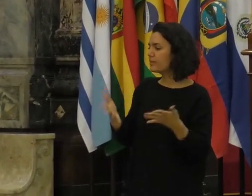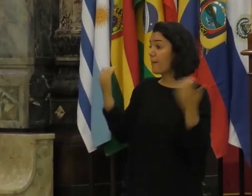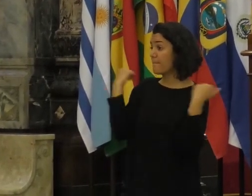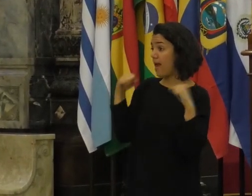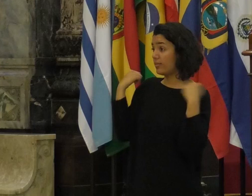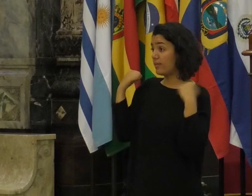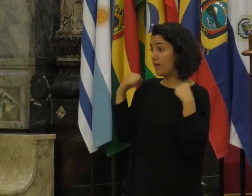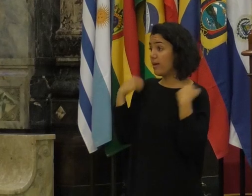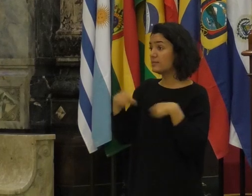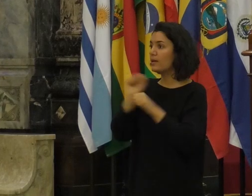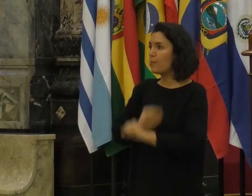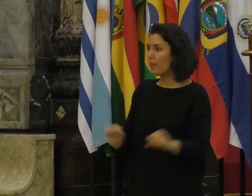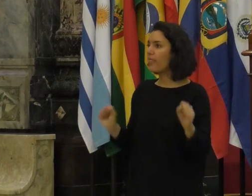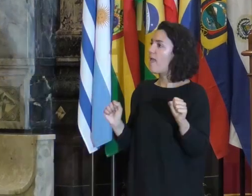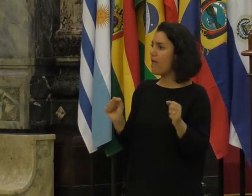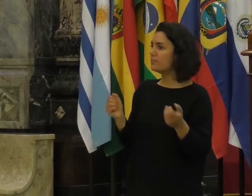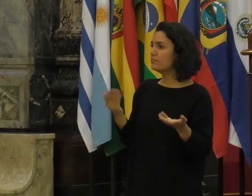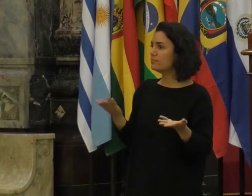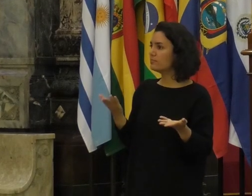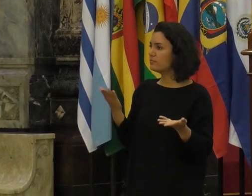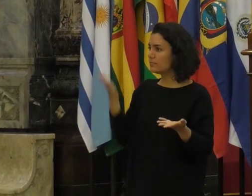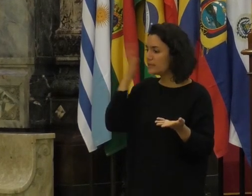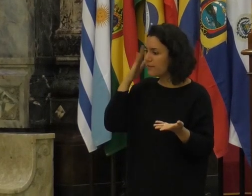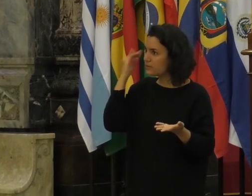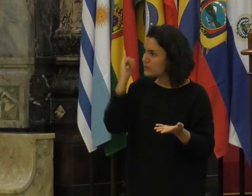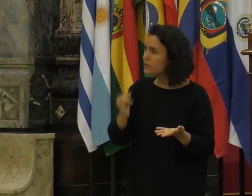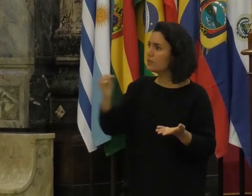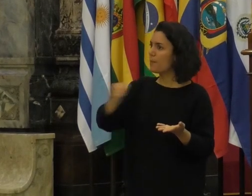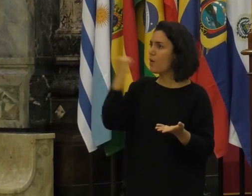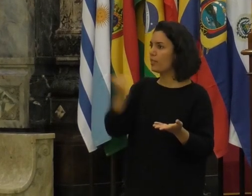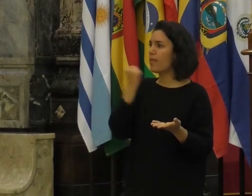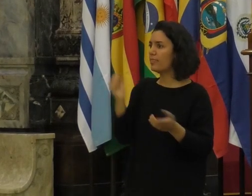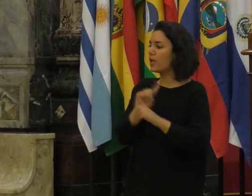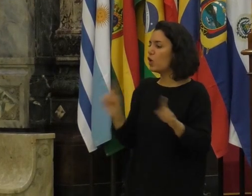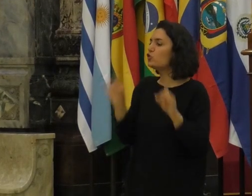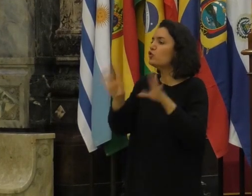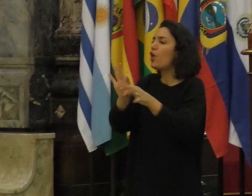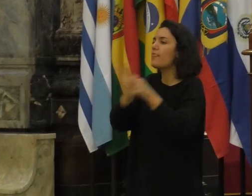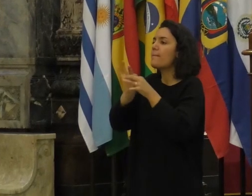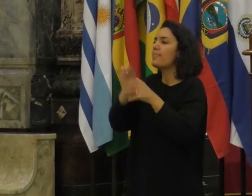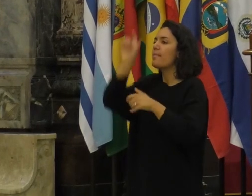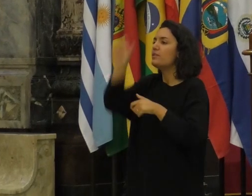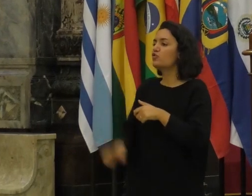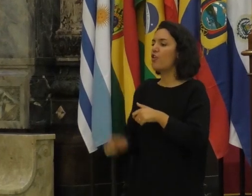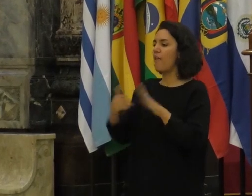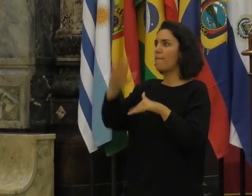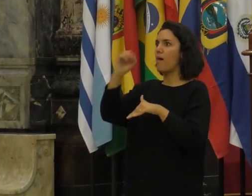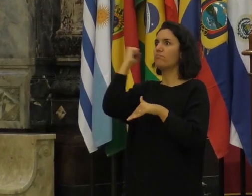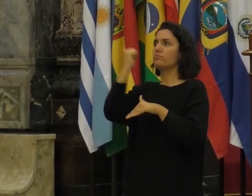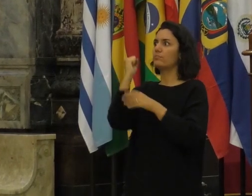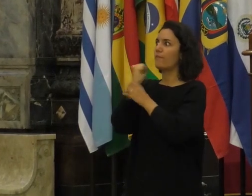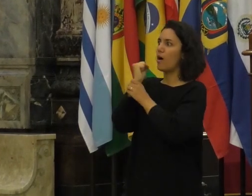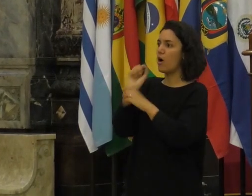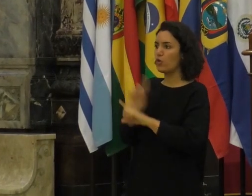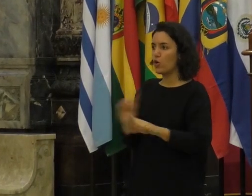ser concebida en gran escala, que no se sustenta en individualidades, sino que se realiza desde la